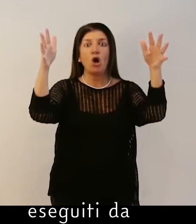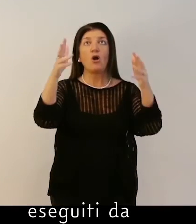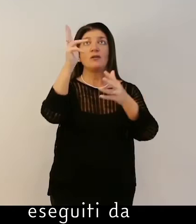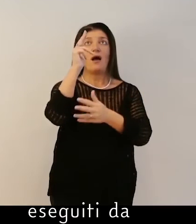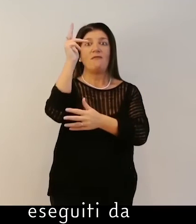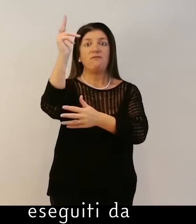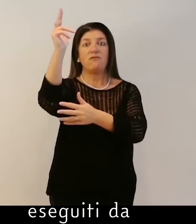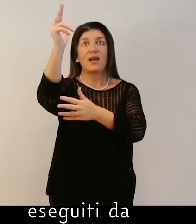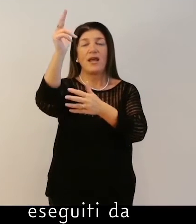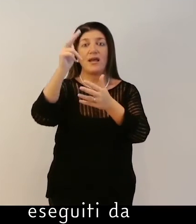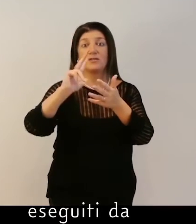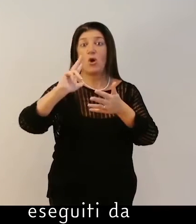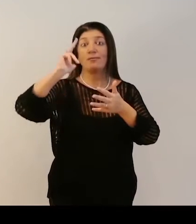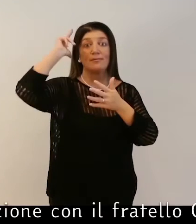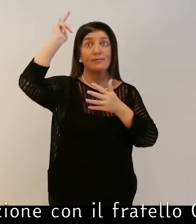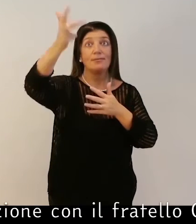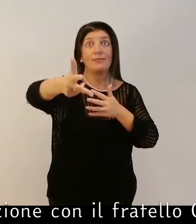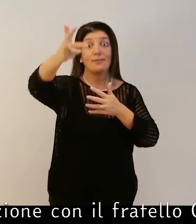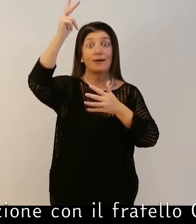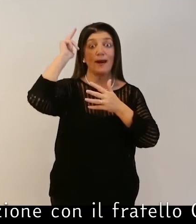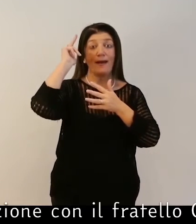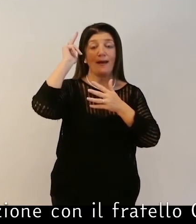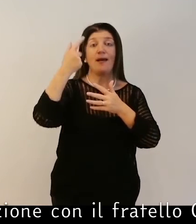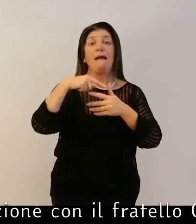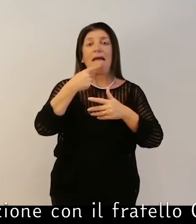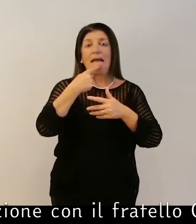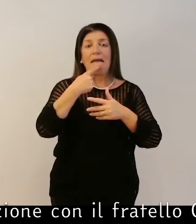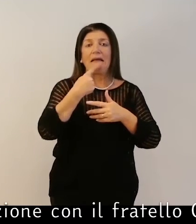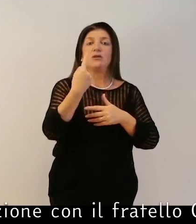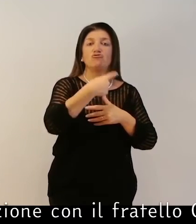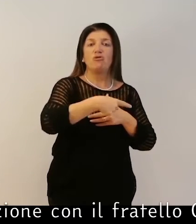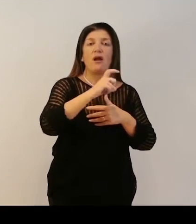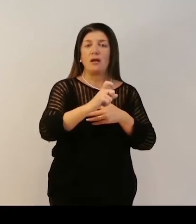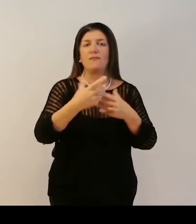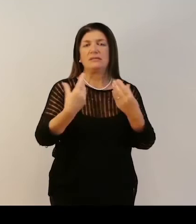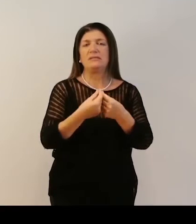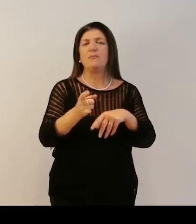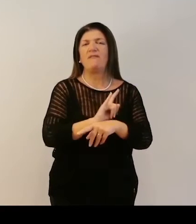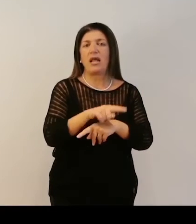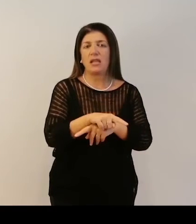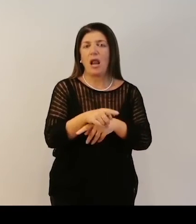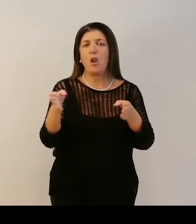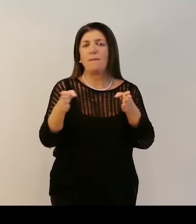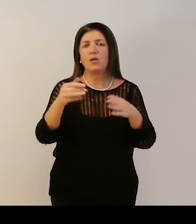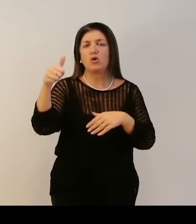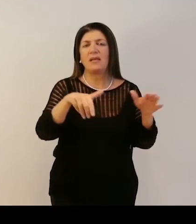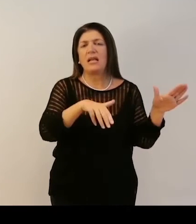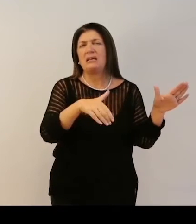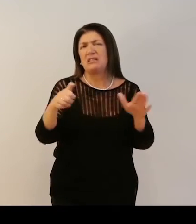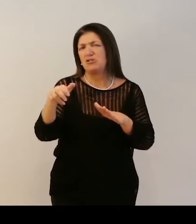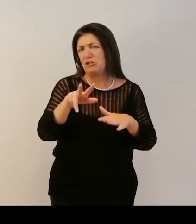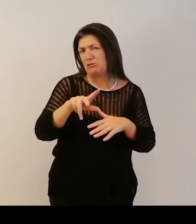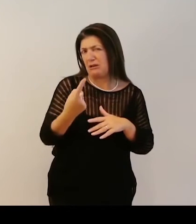da Giovanni Battista Carlone, in collaborazione con il fratello Giovanni, tra il 1631 e